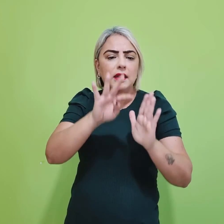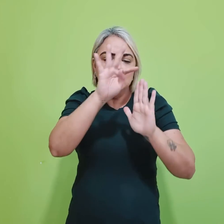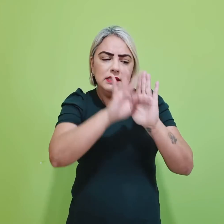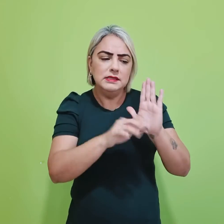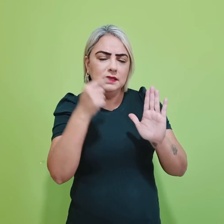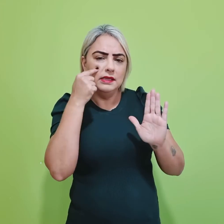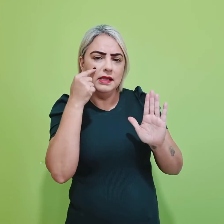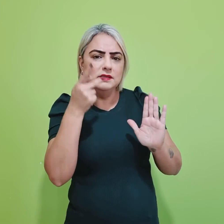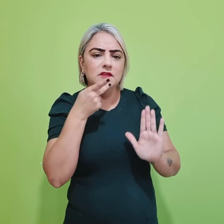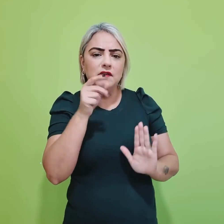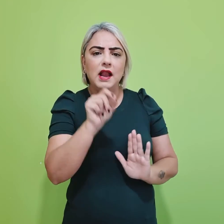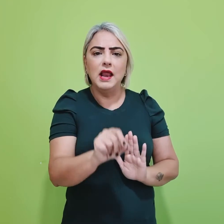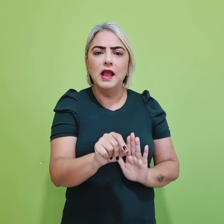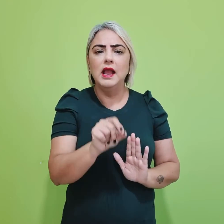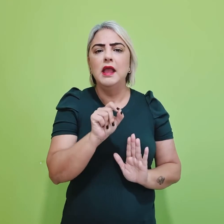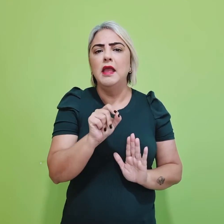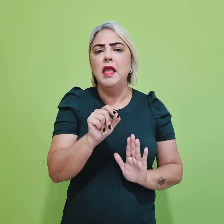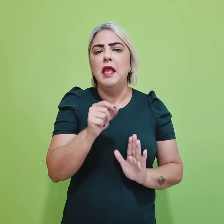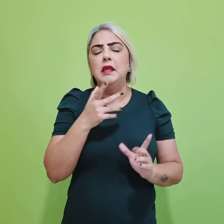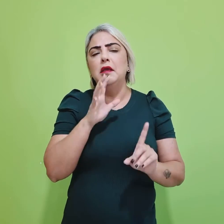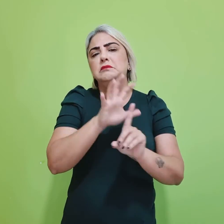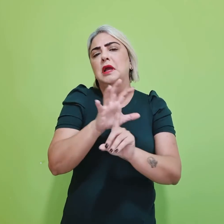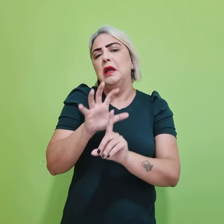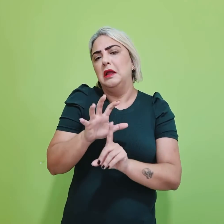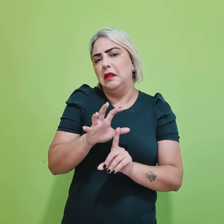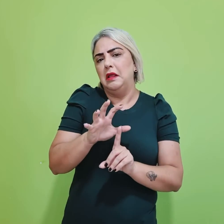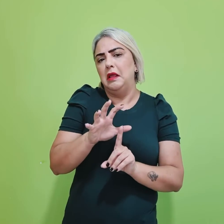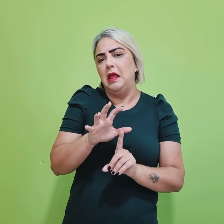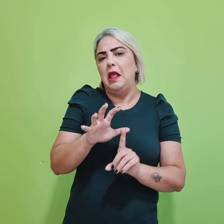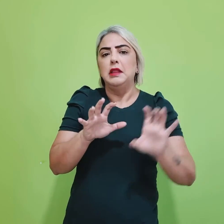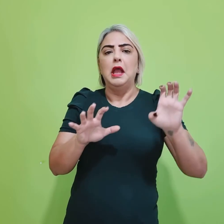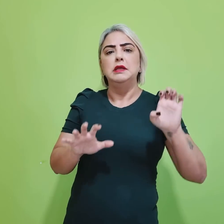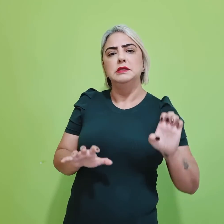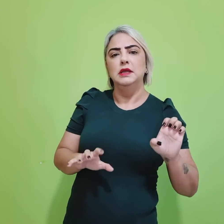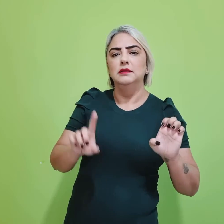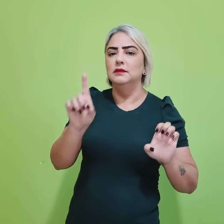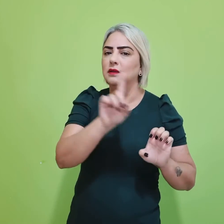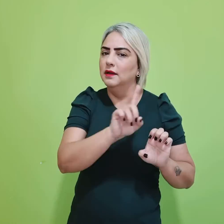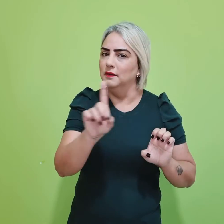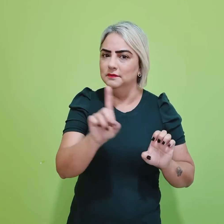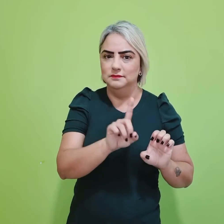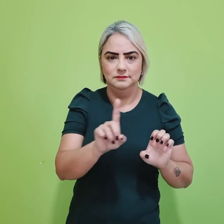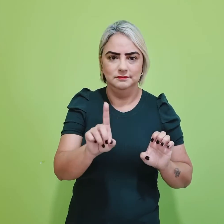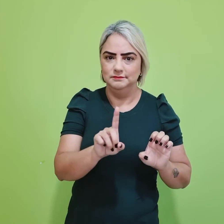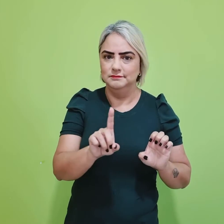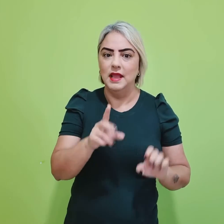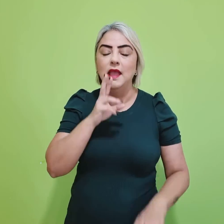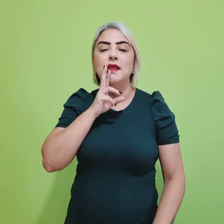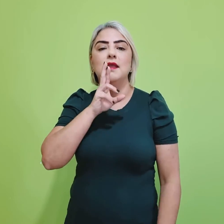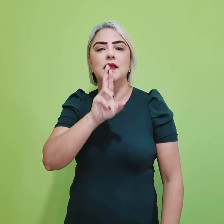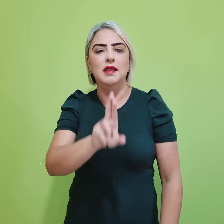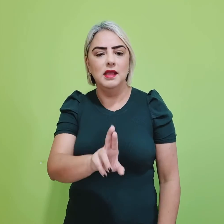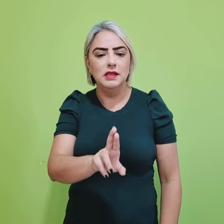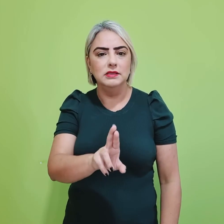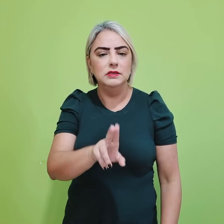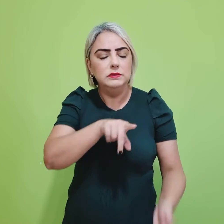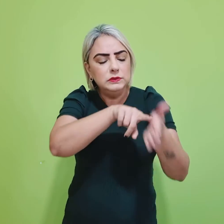texto e dizer que isso é abordagem de esquerda, mas não é não. É resultado do